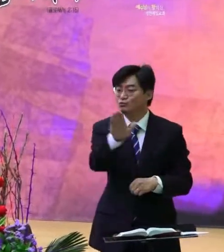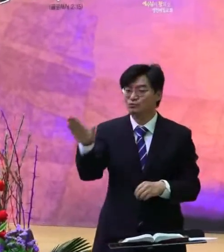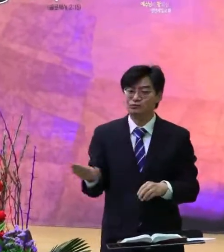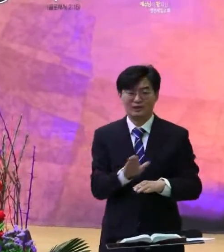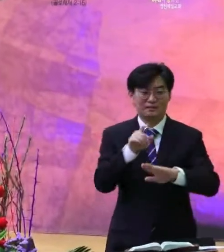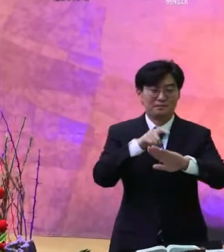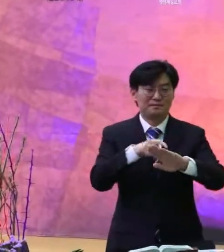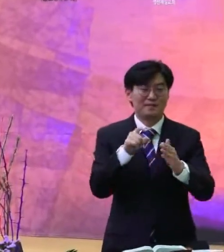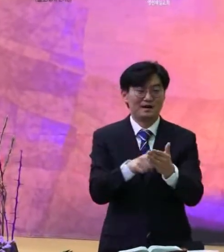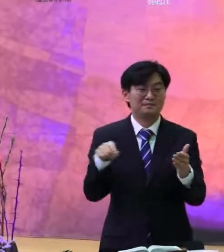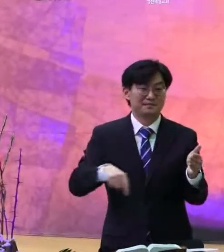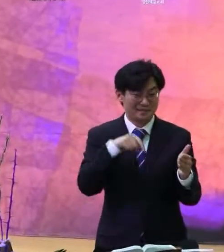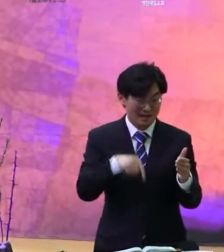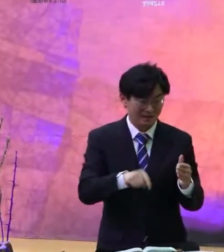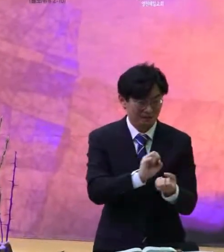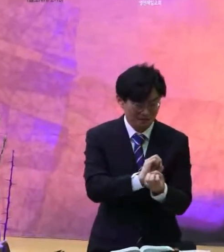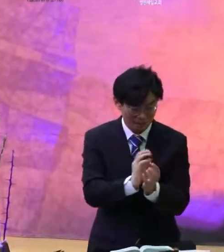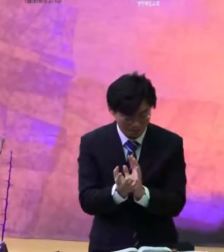간절히 소망합니다.